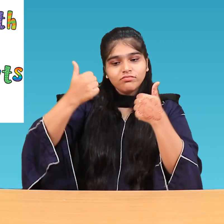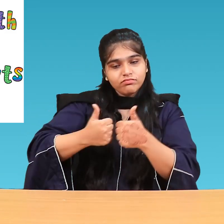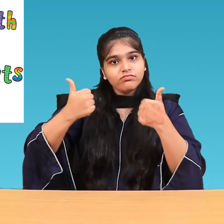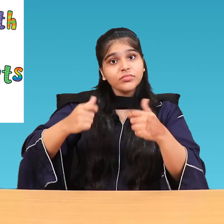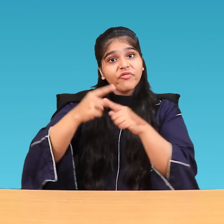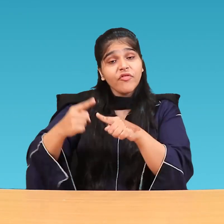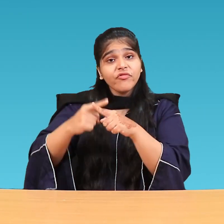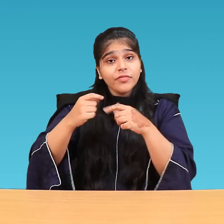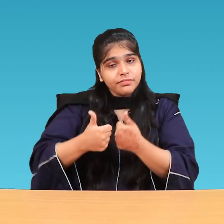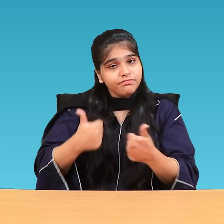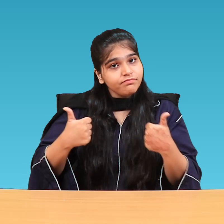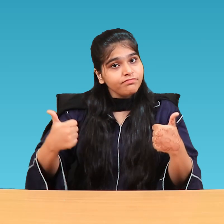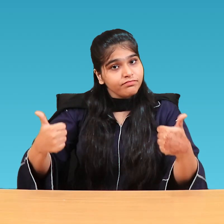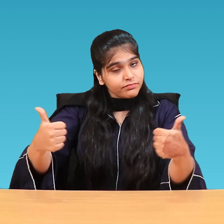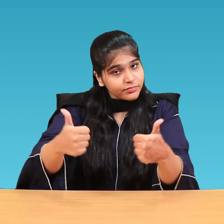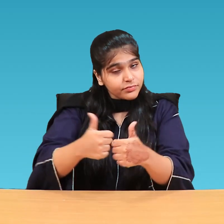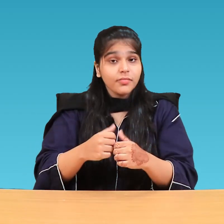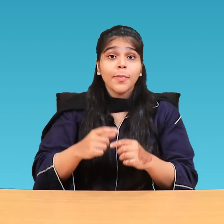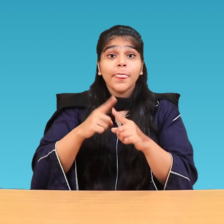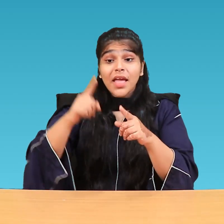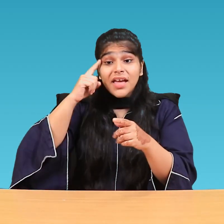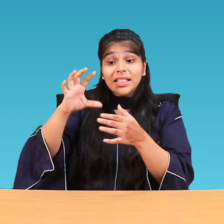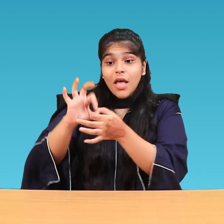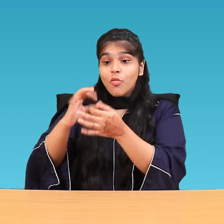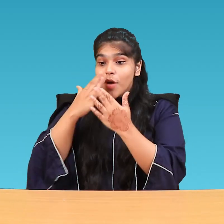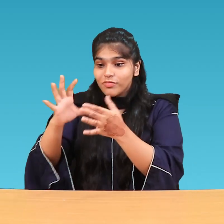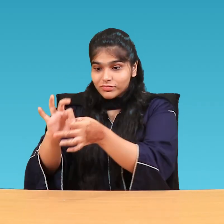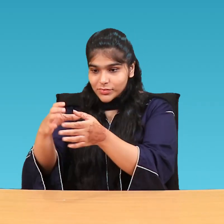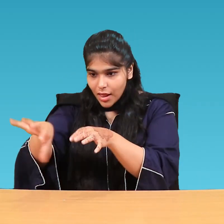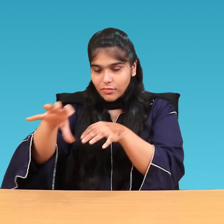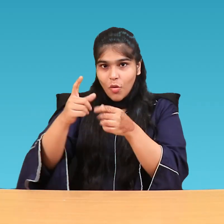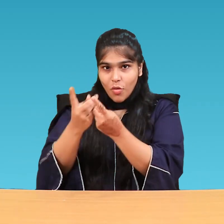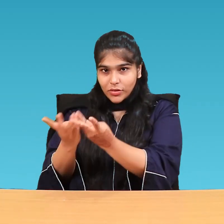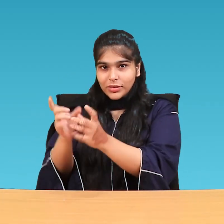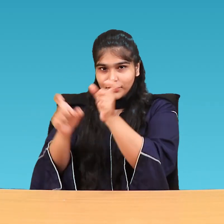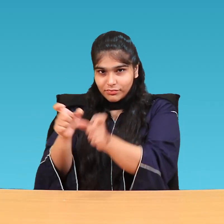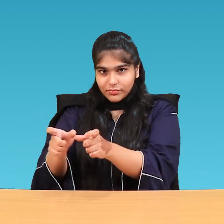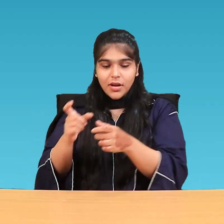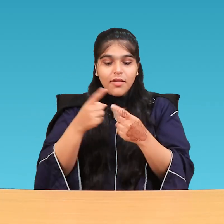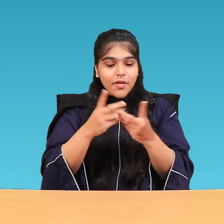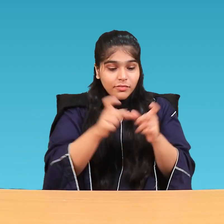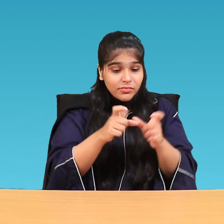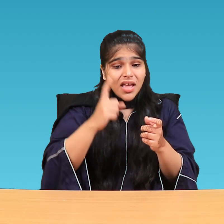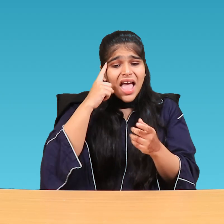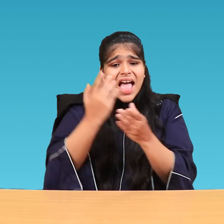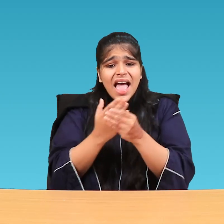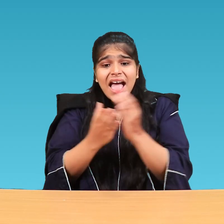کی مدد سے ہر ایک ڈفرینٹ سبجیکٹ، ہر ایک ڈفرینٹ طریقے پہ فوکس کیا جائے گا کہ کس طریقے